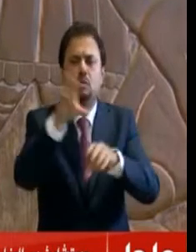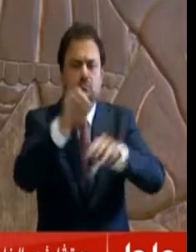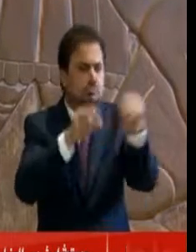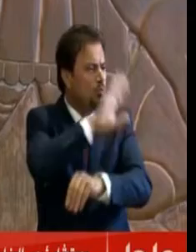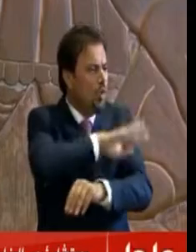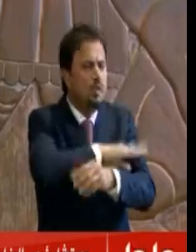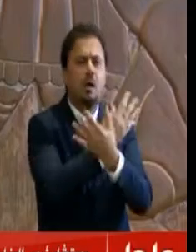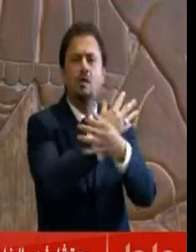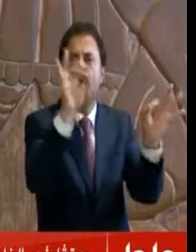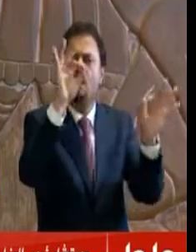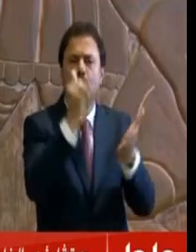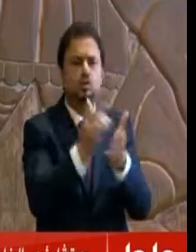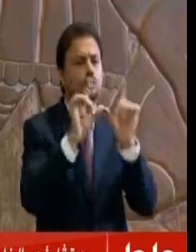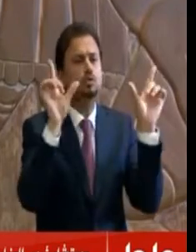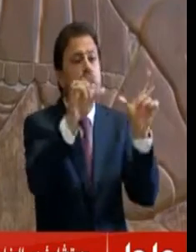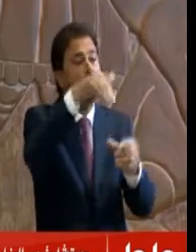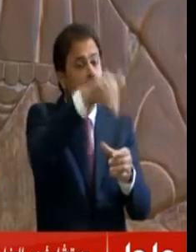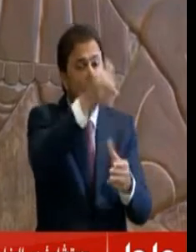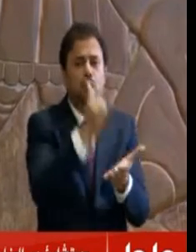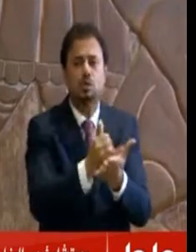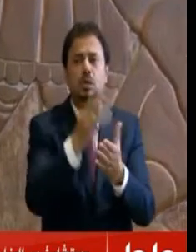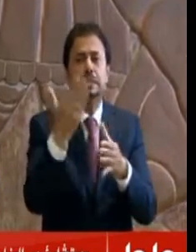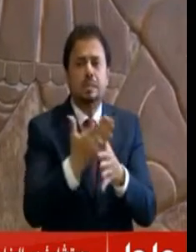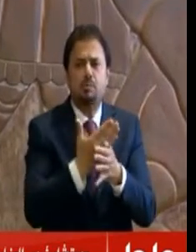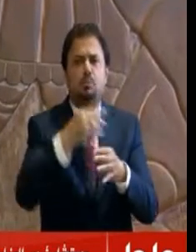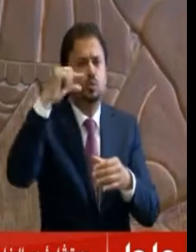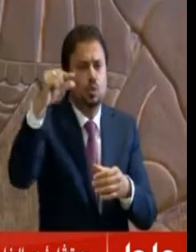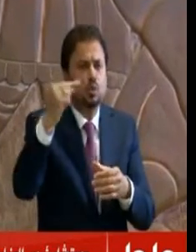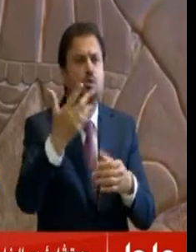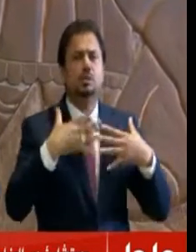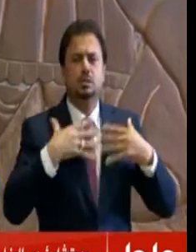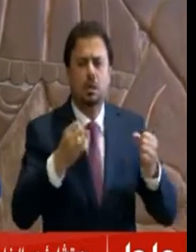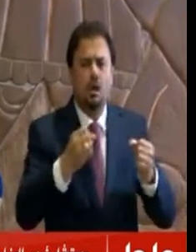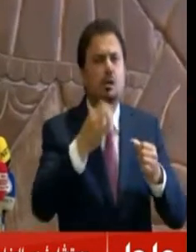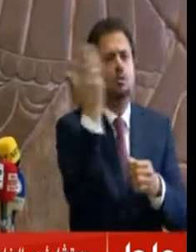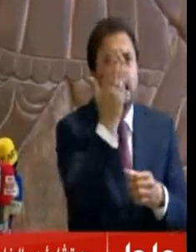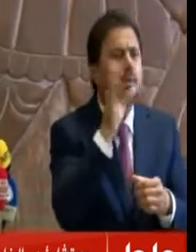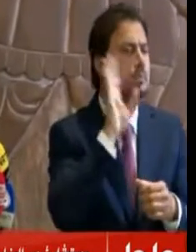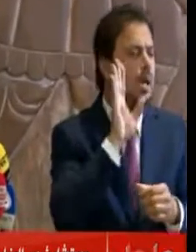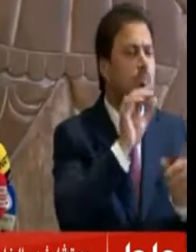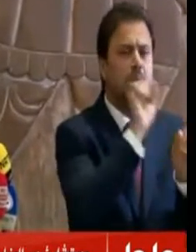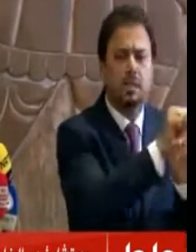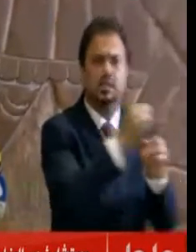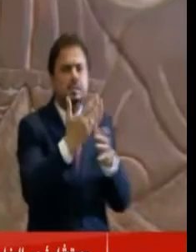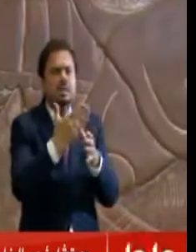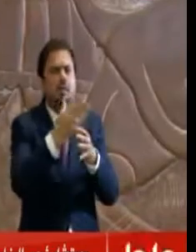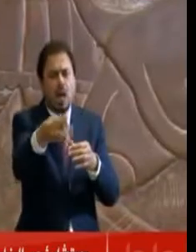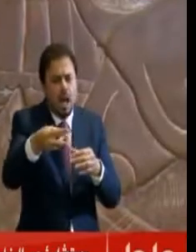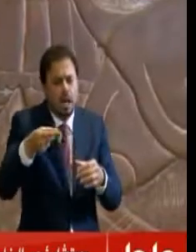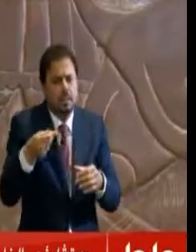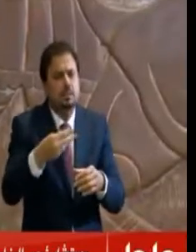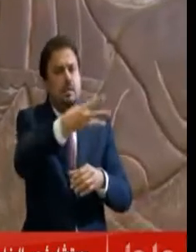الوظيفية التي استعانت بها المفوضية من كوادر طبية وصحية وتربوية، الذي تجاوز عددهم